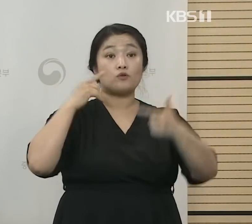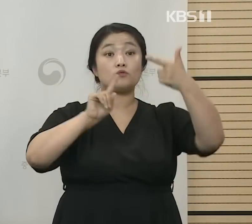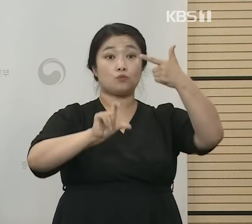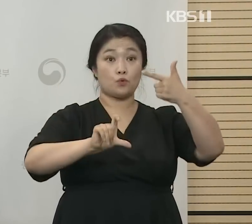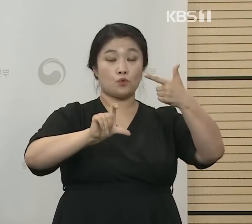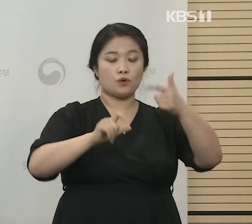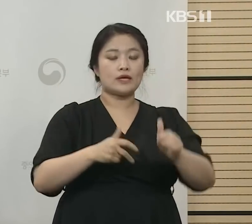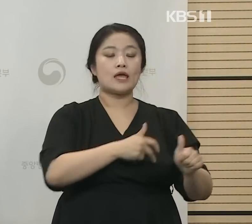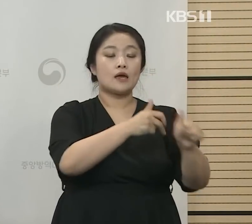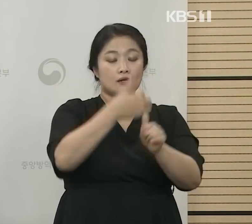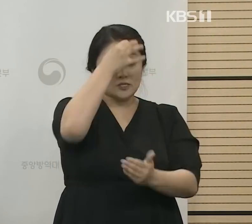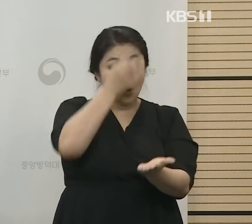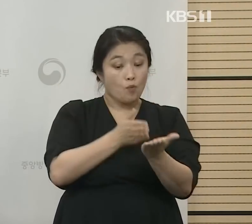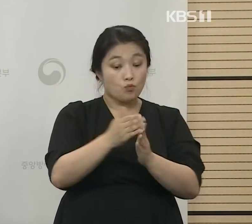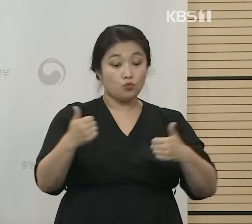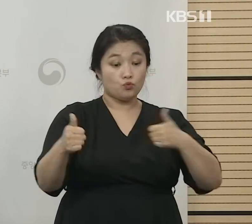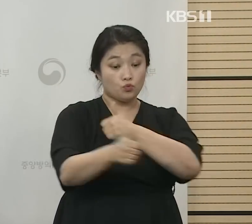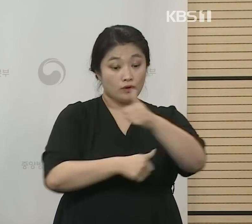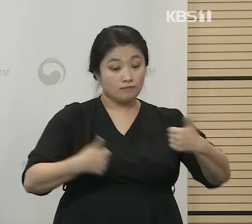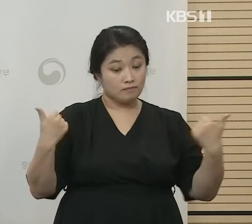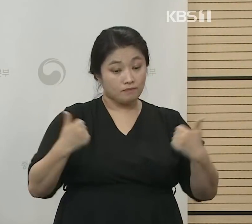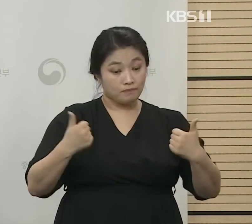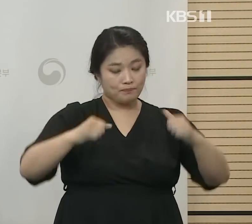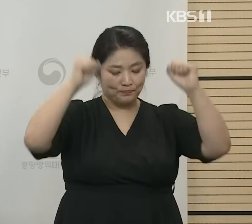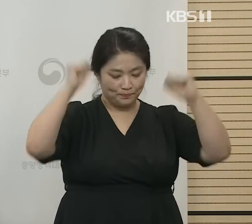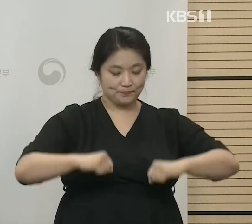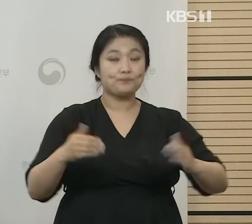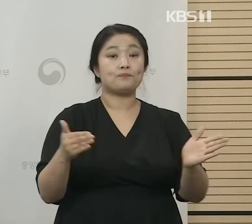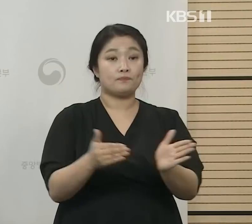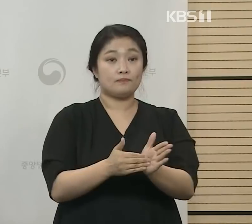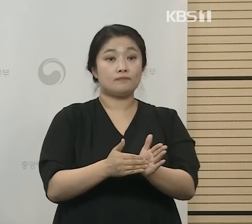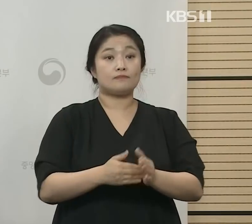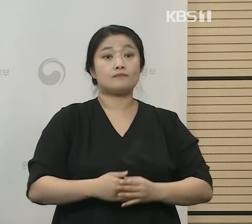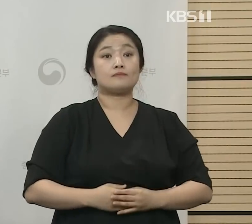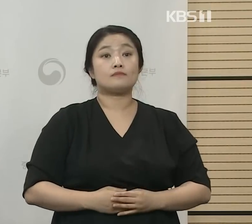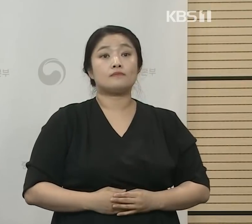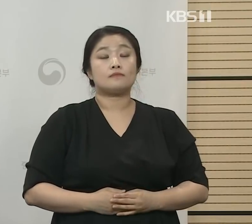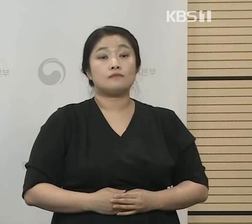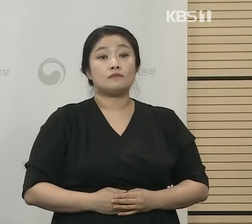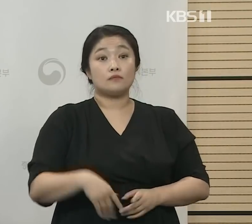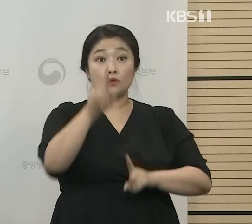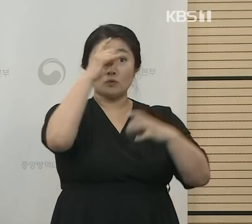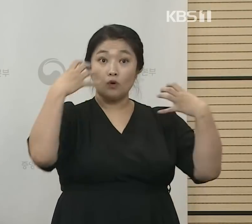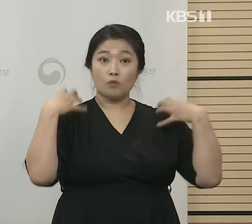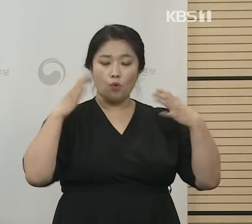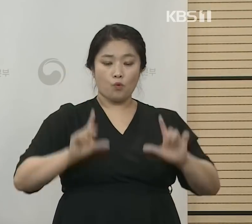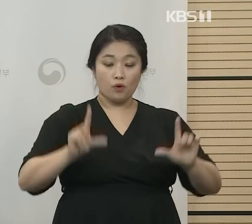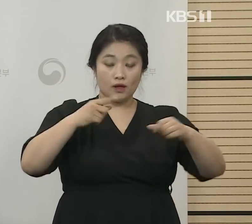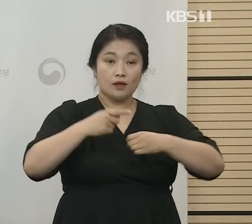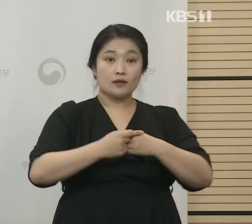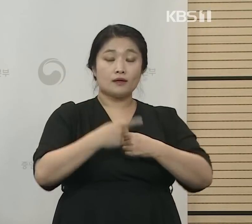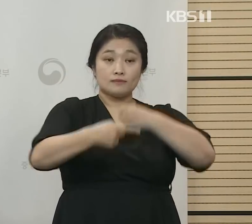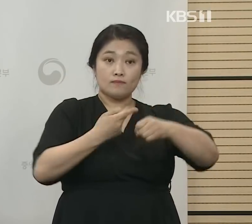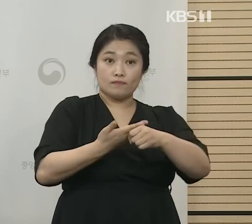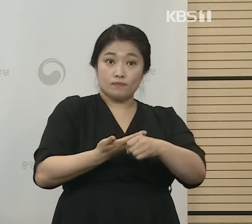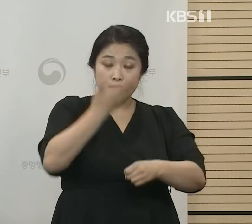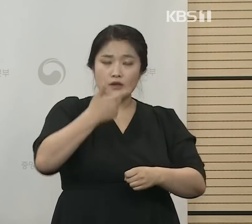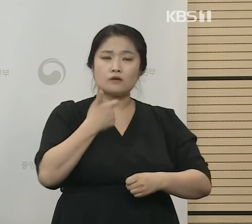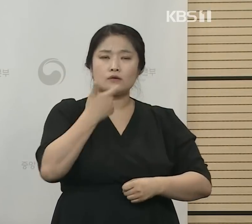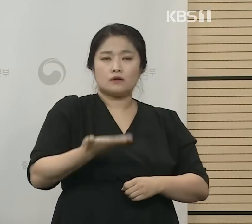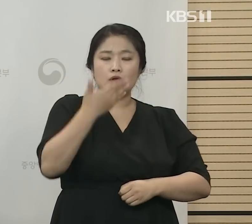15일 예방접종 전문위원회 심의를 거쳐 결정하였습니다. 정부는 올해 상반기 60세